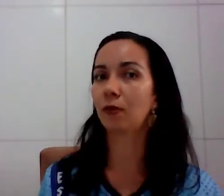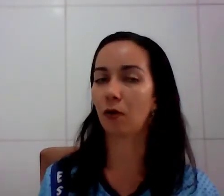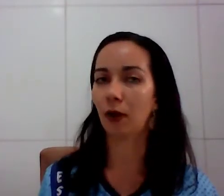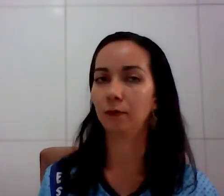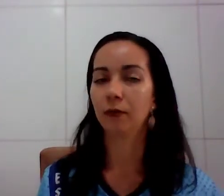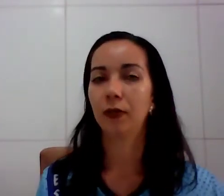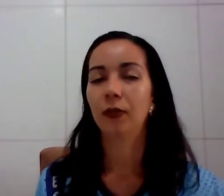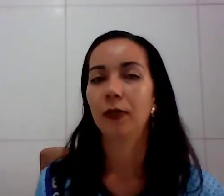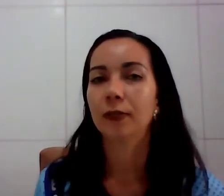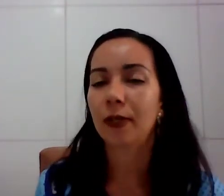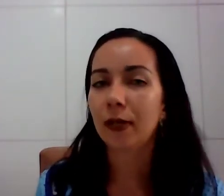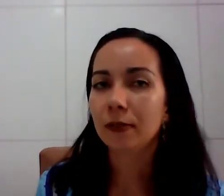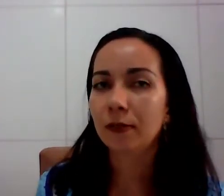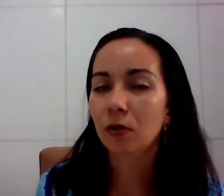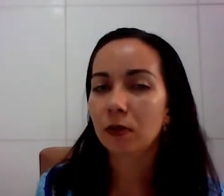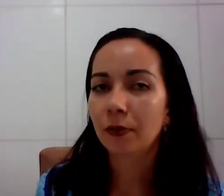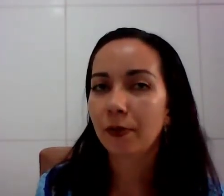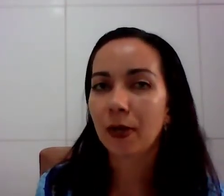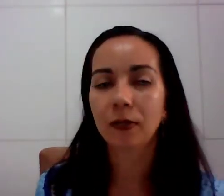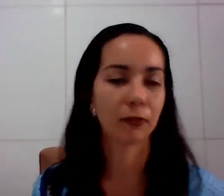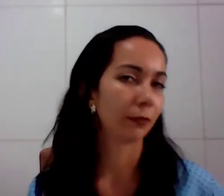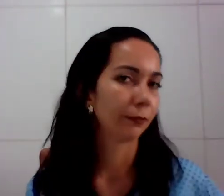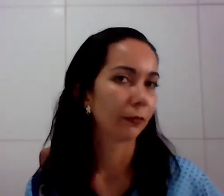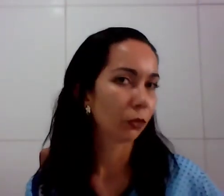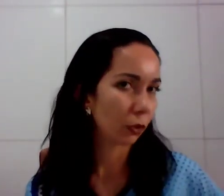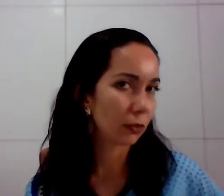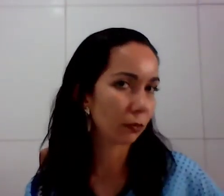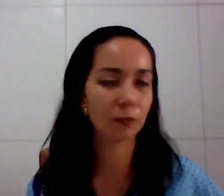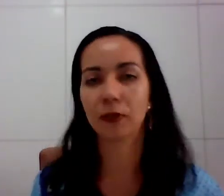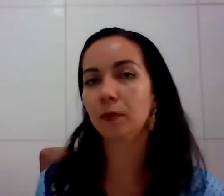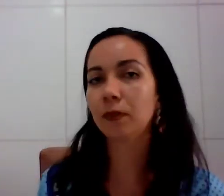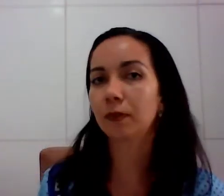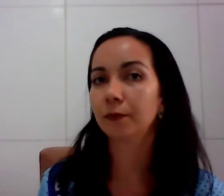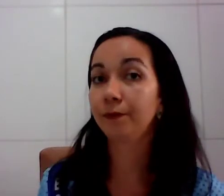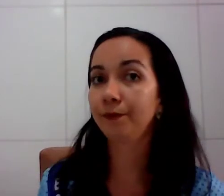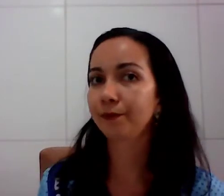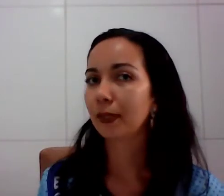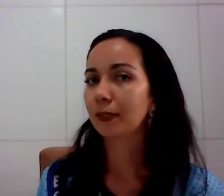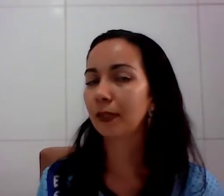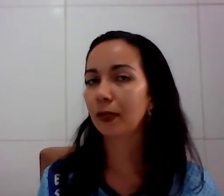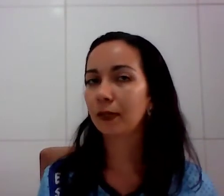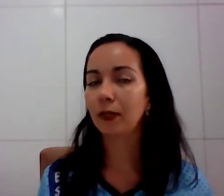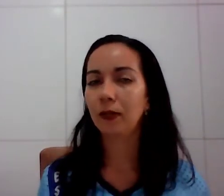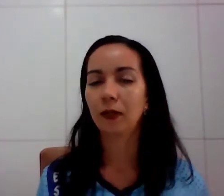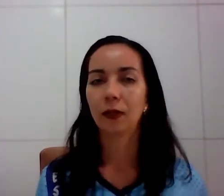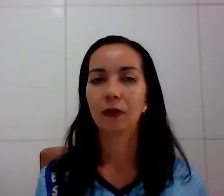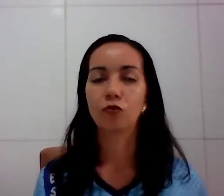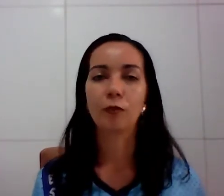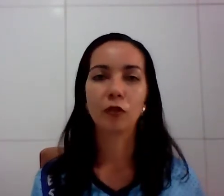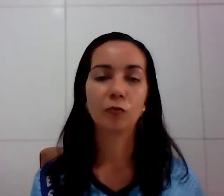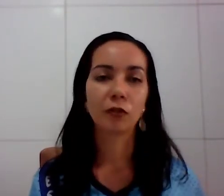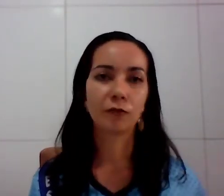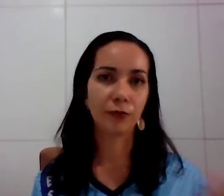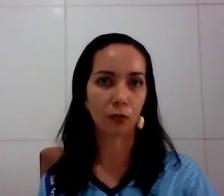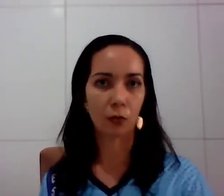escola. Será que as escolas são iguais? Todas são as mesmas? Será que tem as mesmas